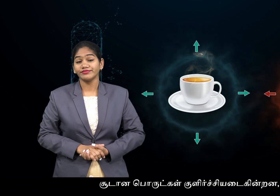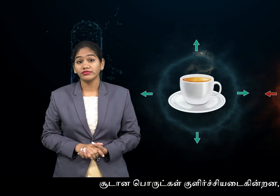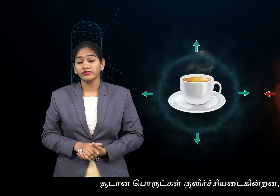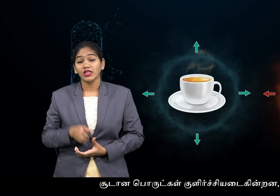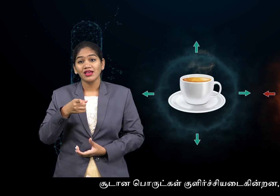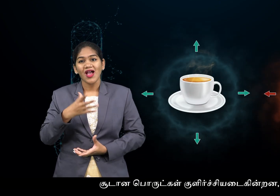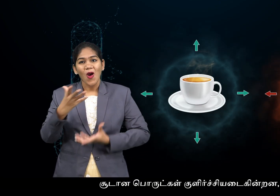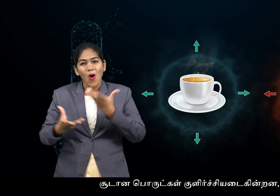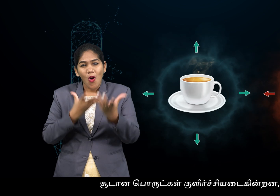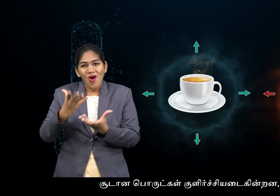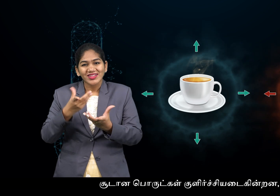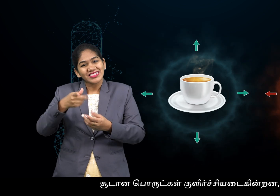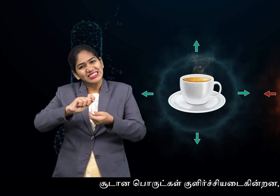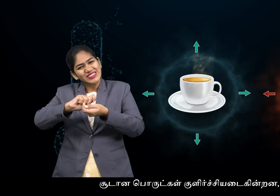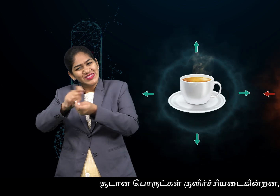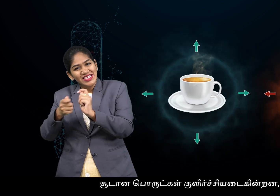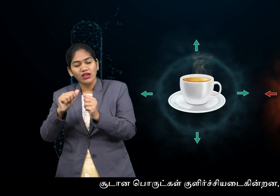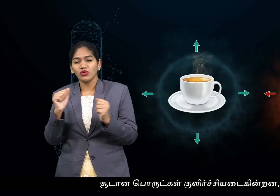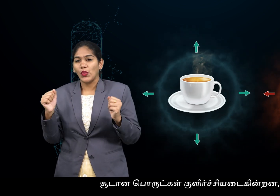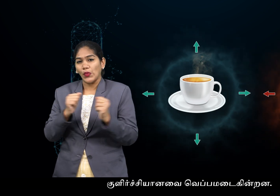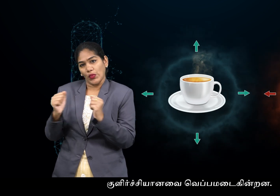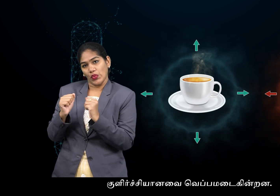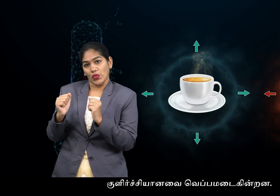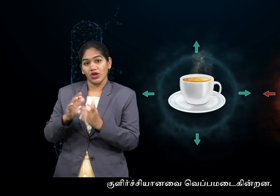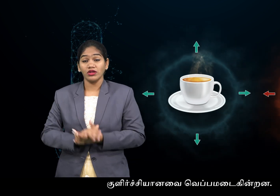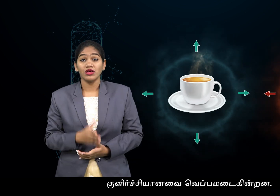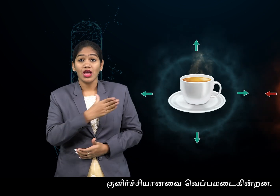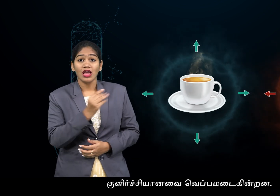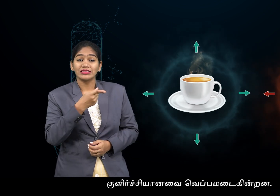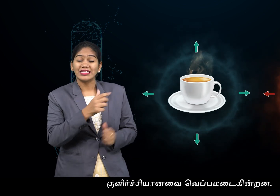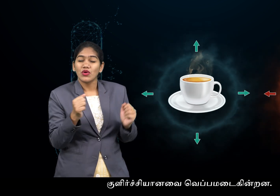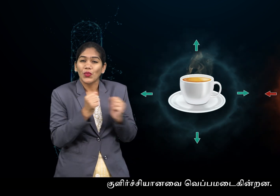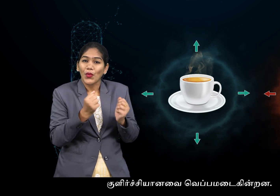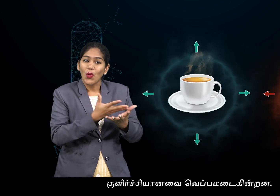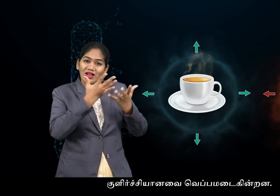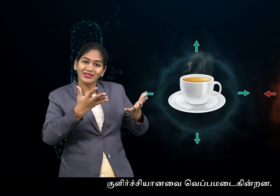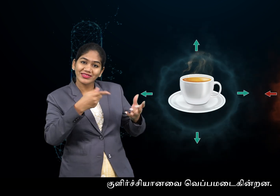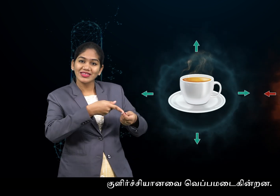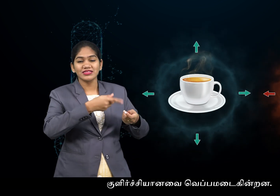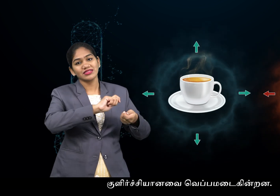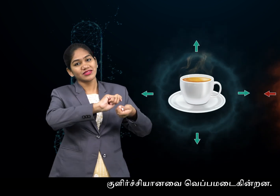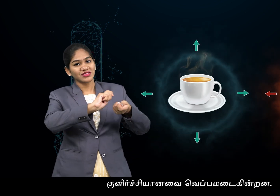சூடான பொருட்கள் குளிர்ச்சியடைகின்றன. குளிர்ச்சியானவை வெப்பமடைகின்றன.